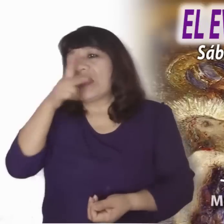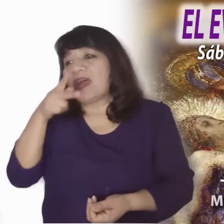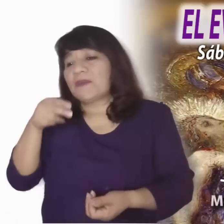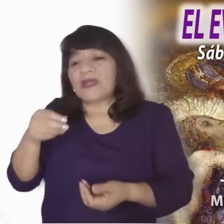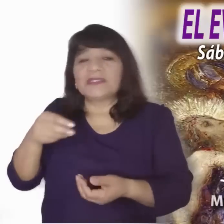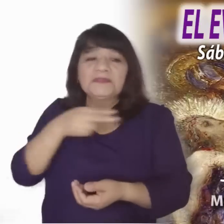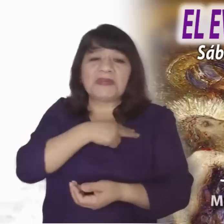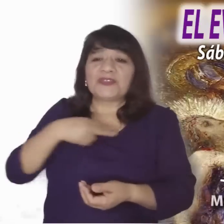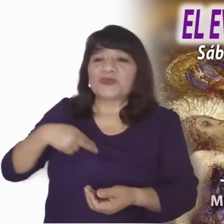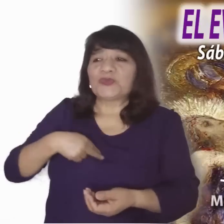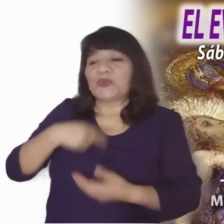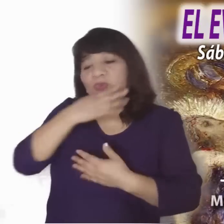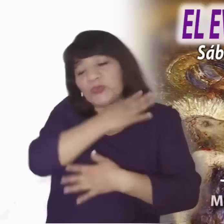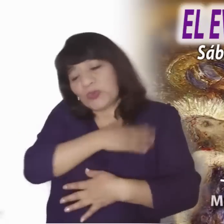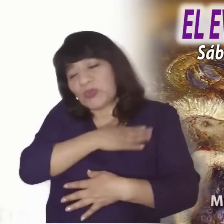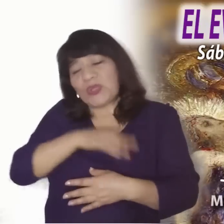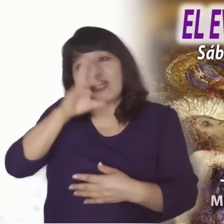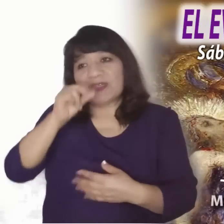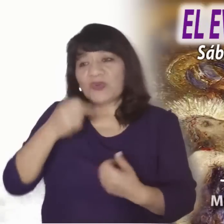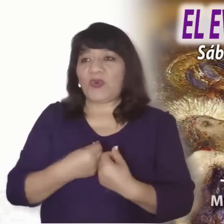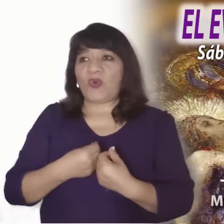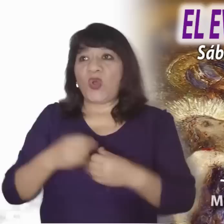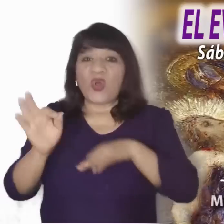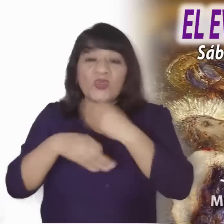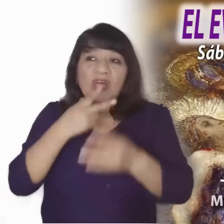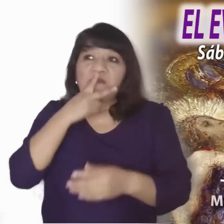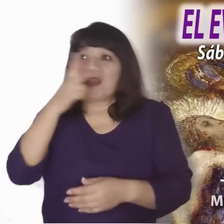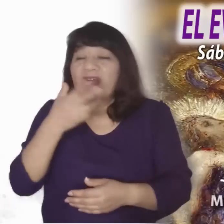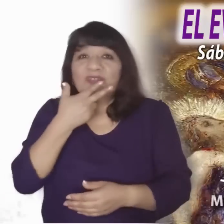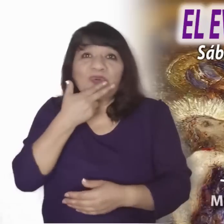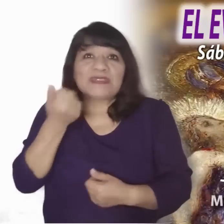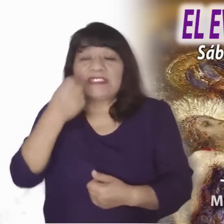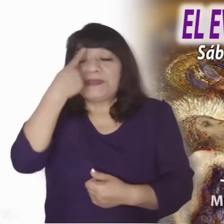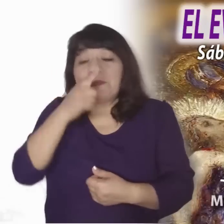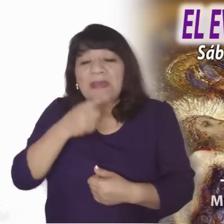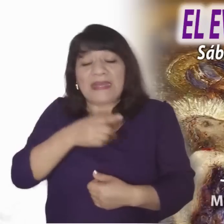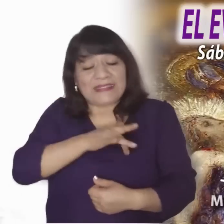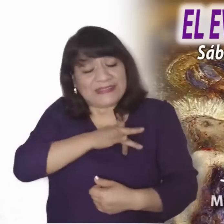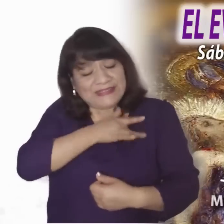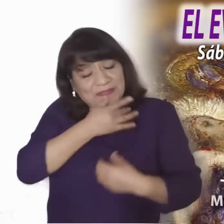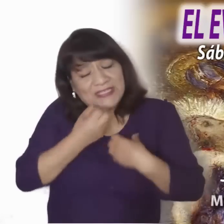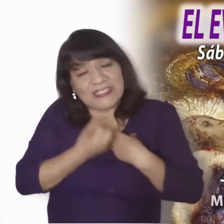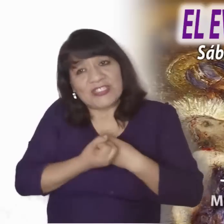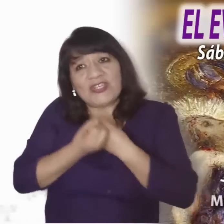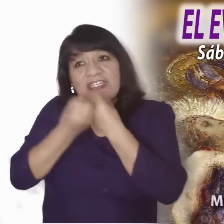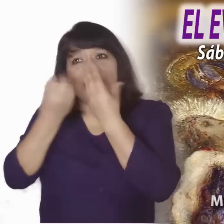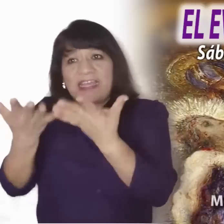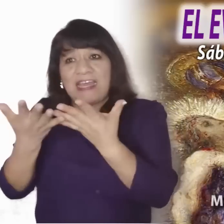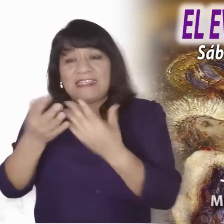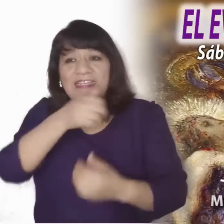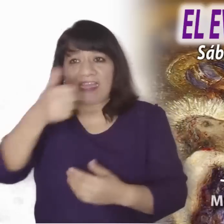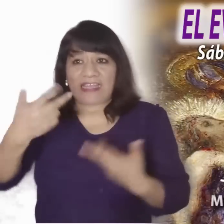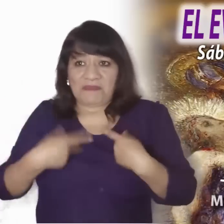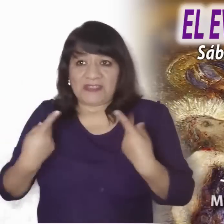sentidas. Parecería que todas las palabras resultan inútiles para expresar todo el sentimiento que anida en el